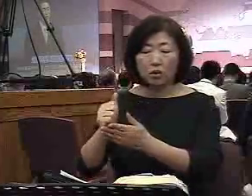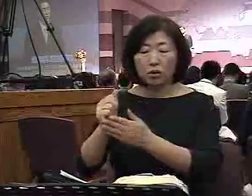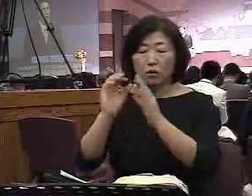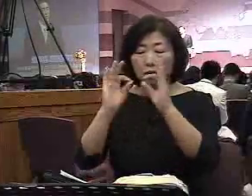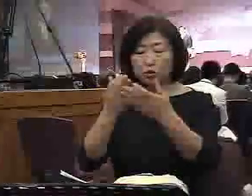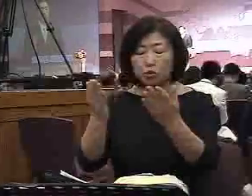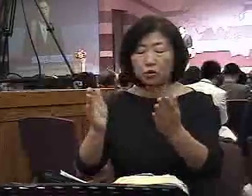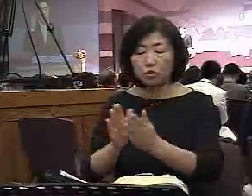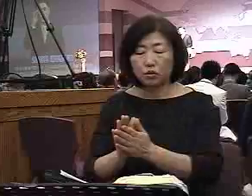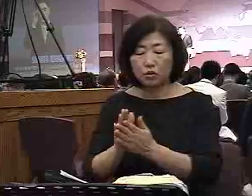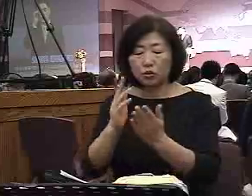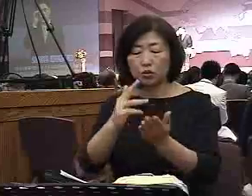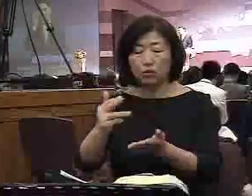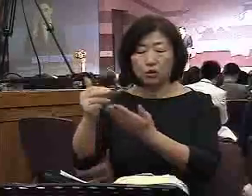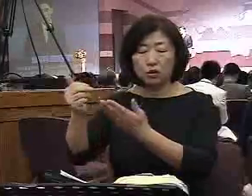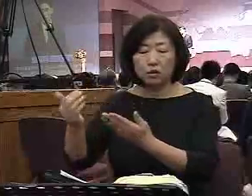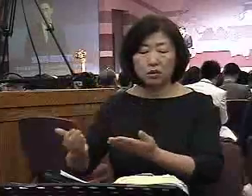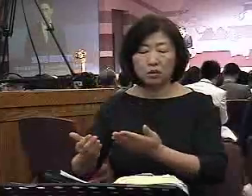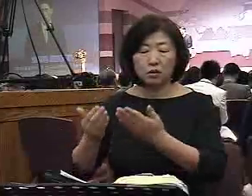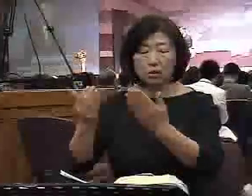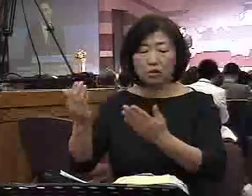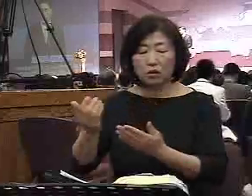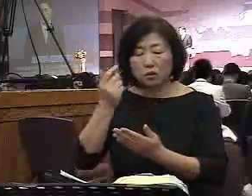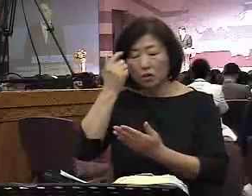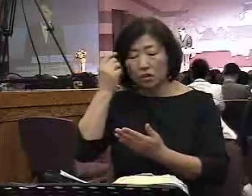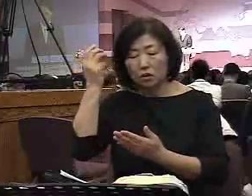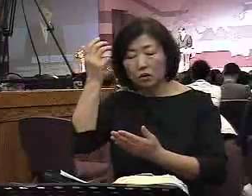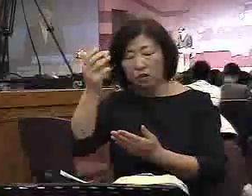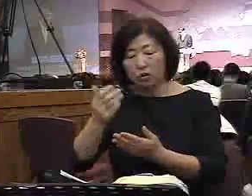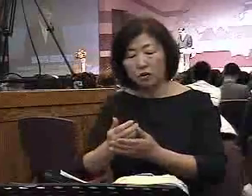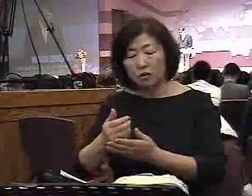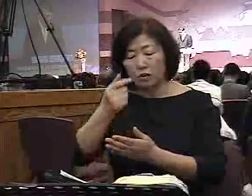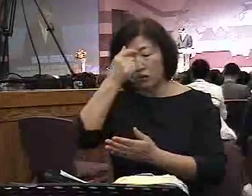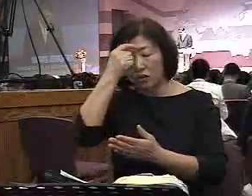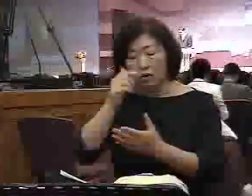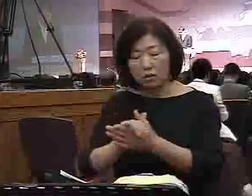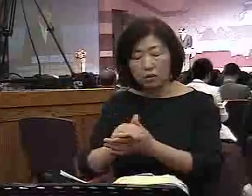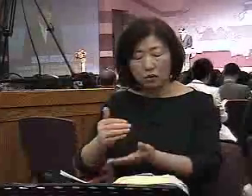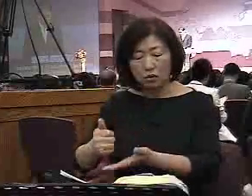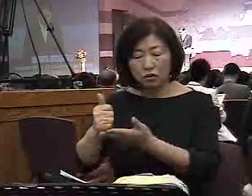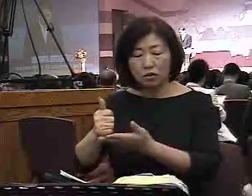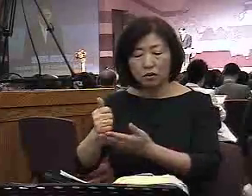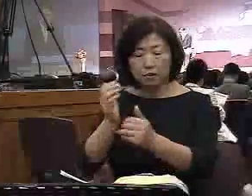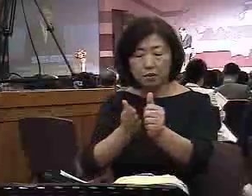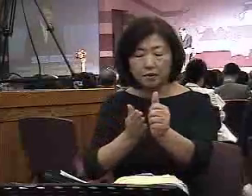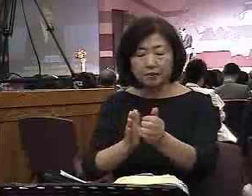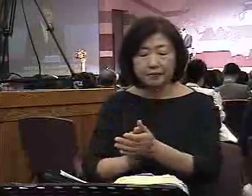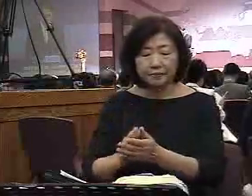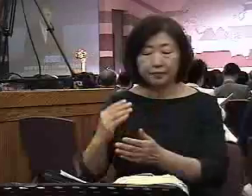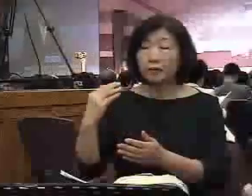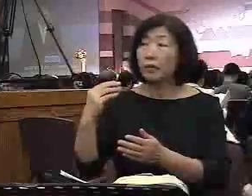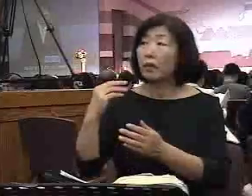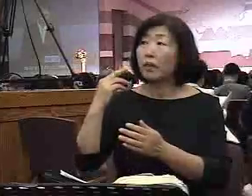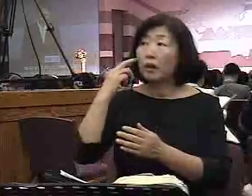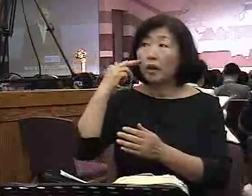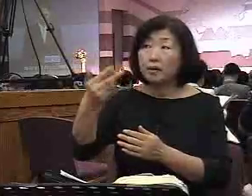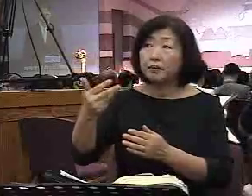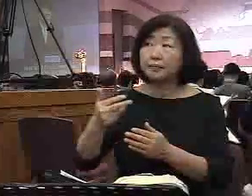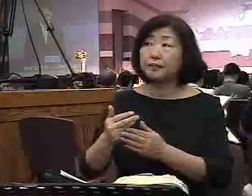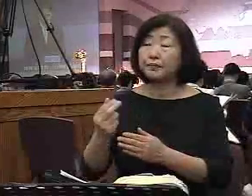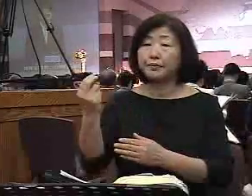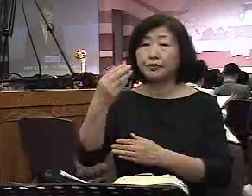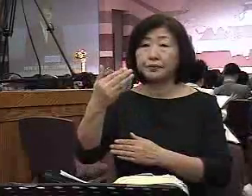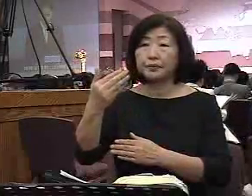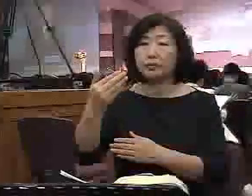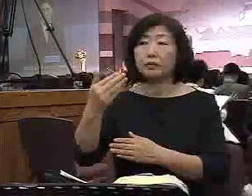보내주신 영혼, 주께로 드릴 영혼을 우리가 놓고 기도로 섬겨주시기를 바랍니다. 다음 주일은 2009년